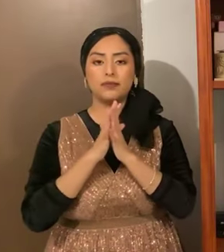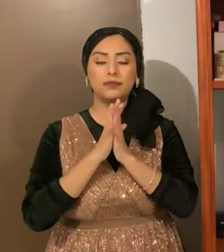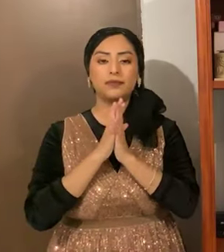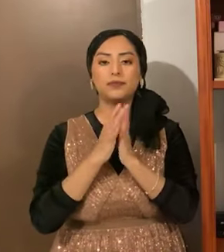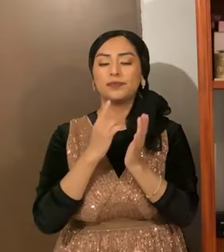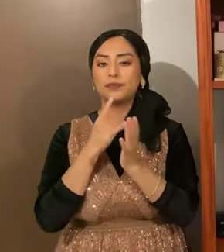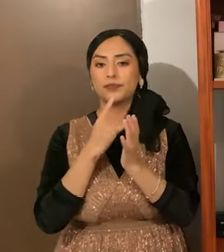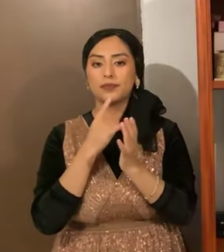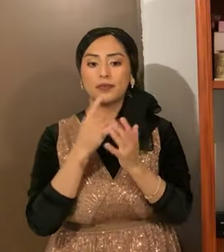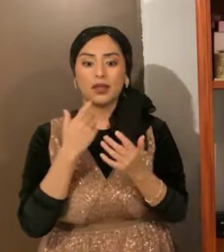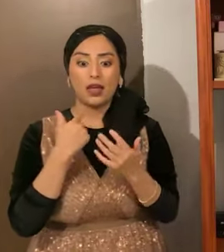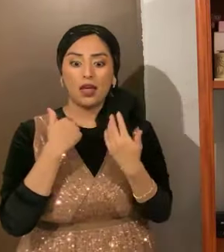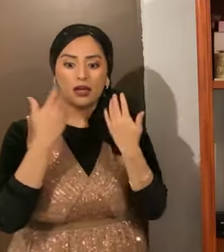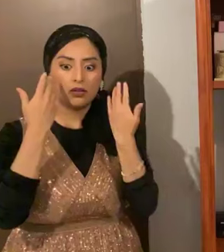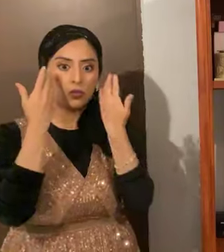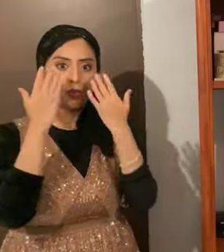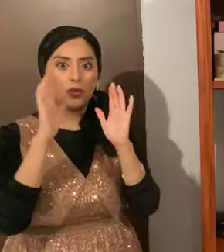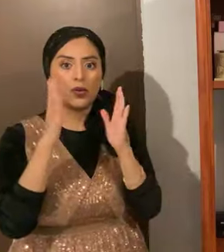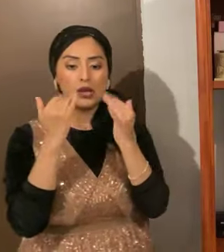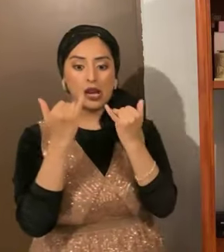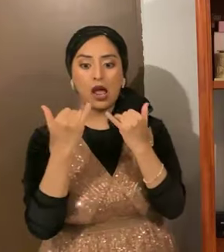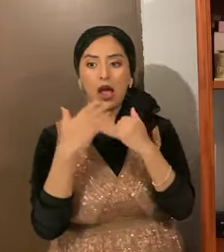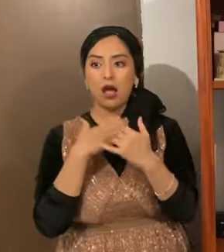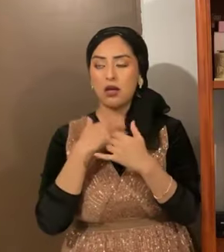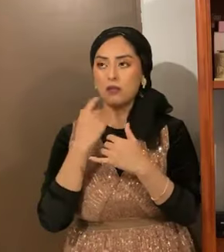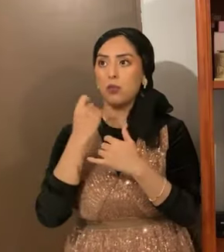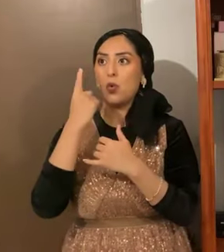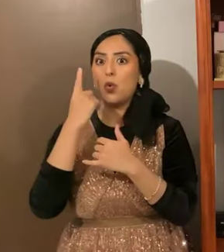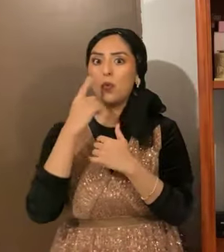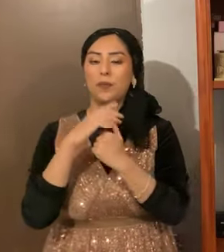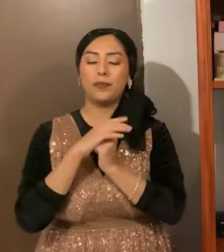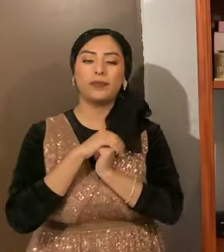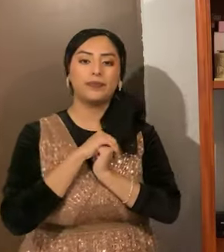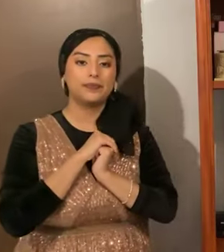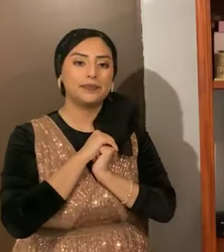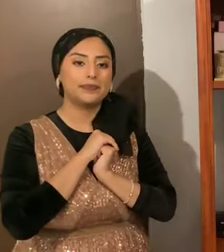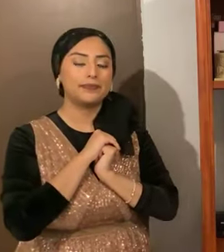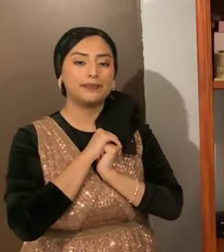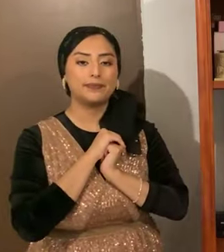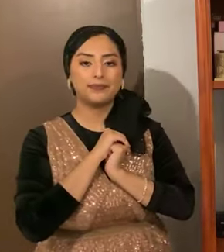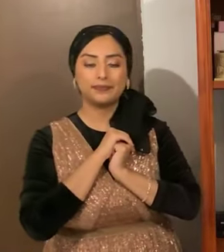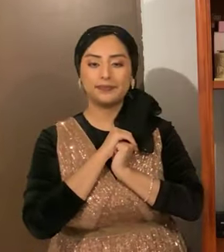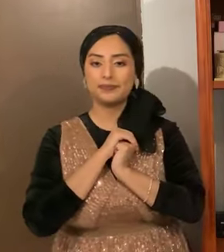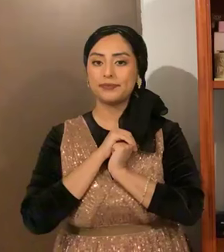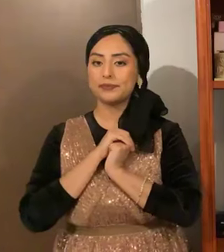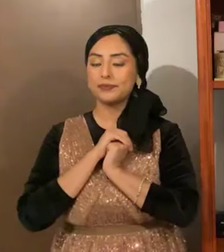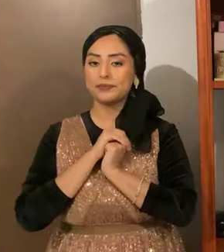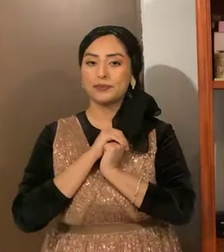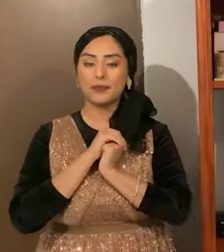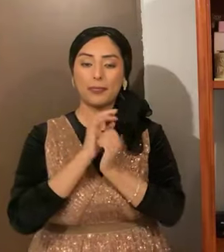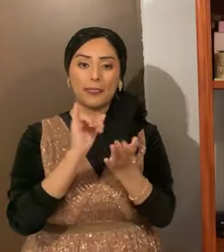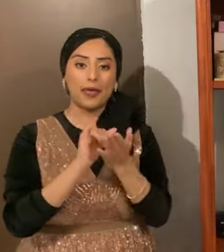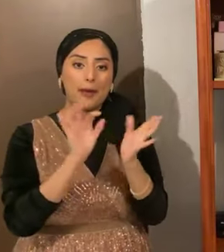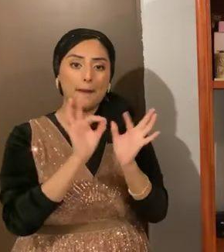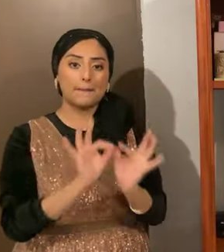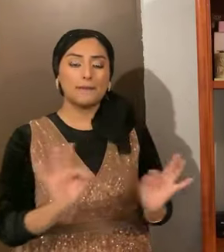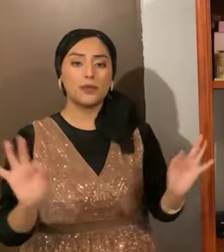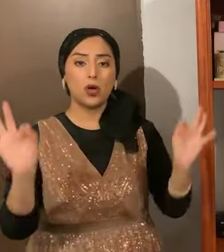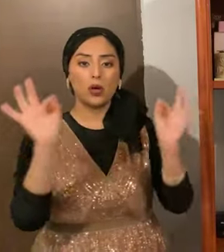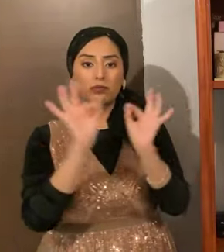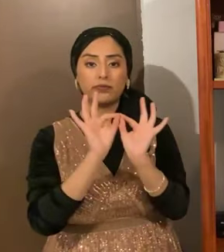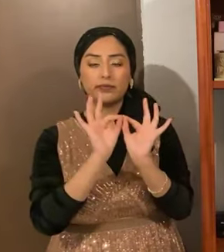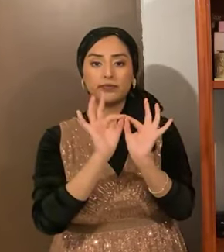y dice: de oídas te había oído, mas ahora mis ojos te ven. Bueno, eso es muy importante porque el que pone